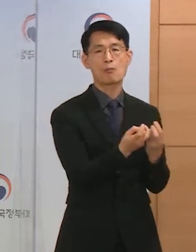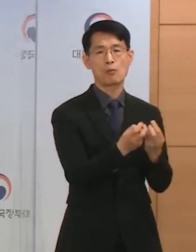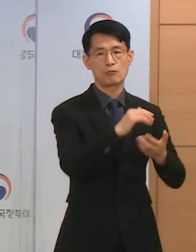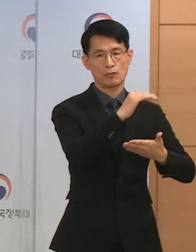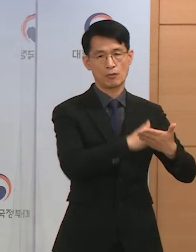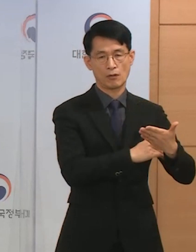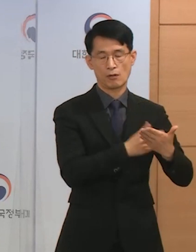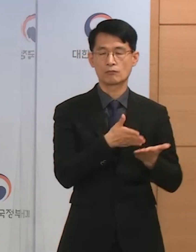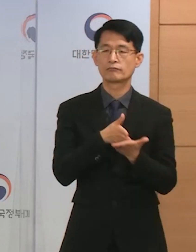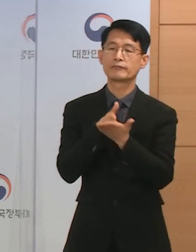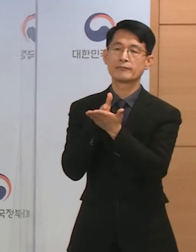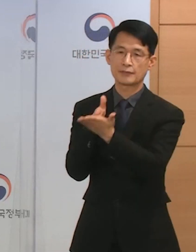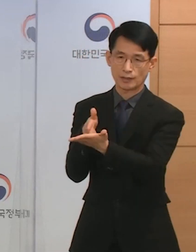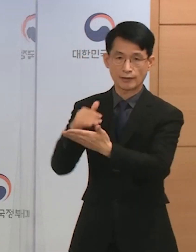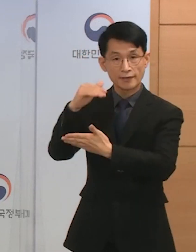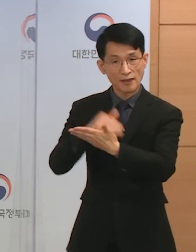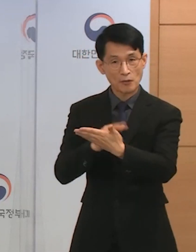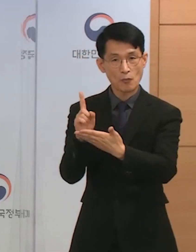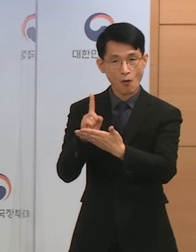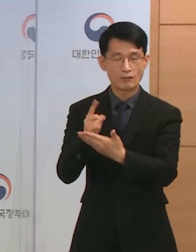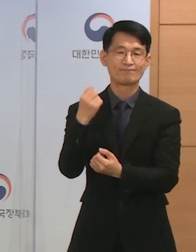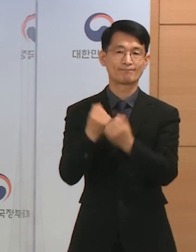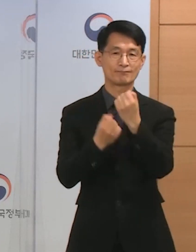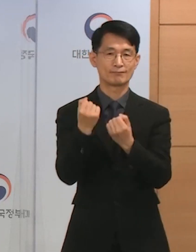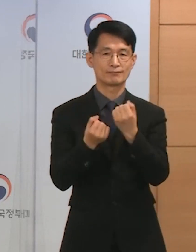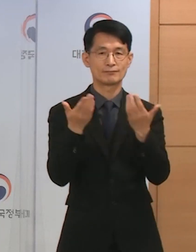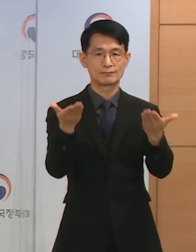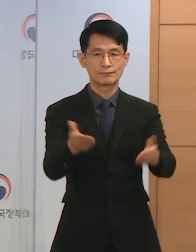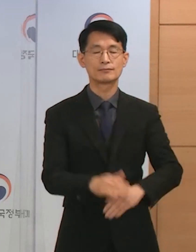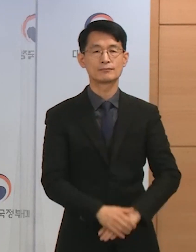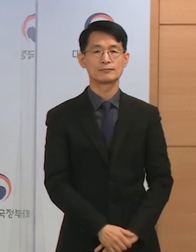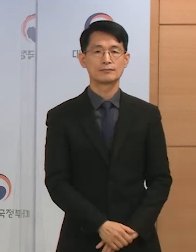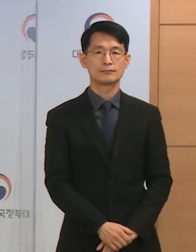대해서 국민 여러분들께 보고 드리겠습니다.